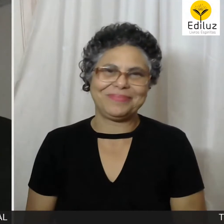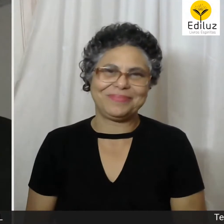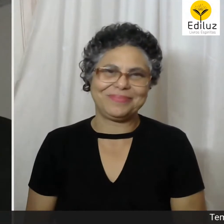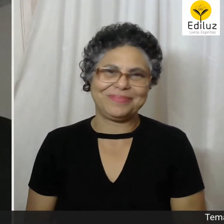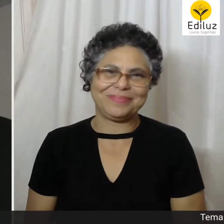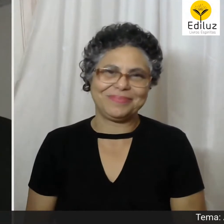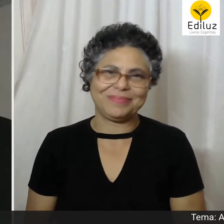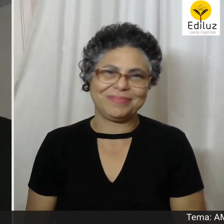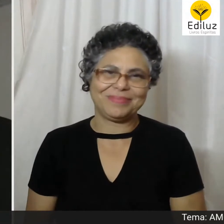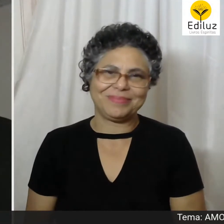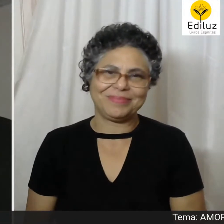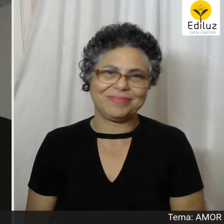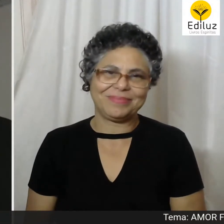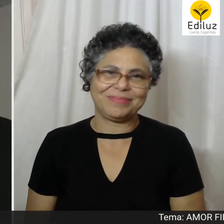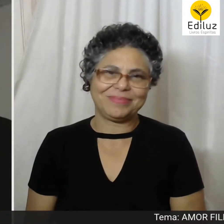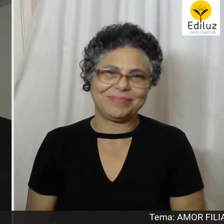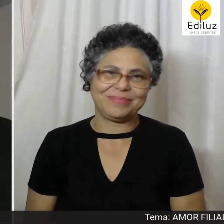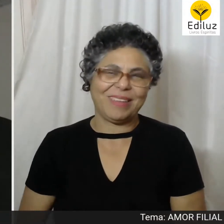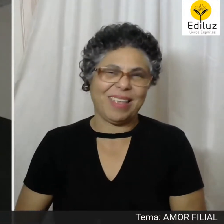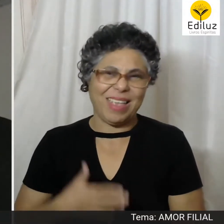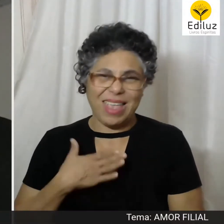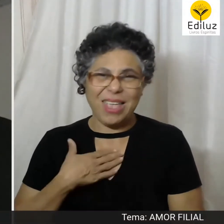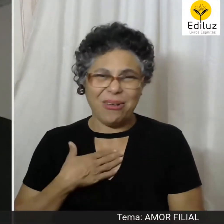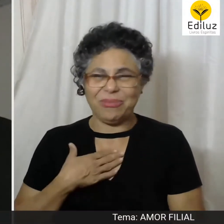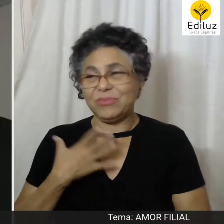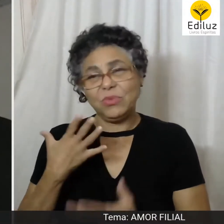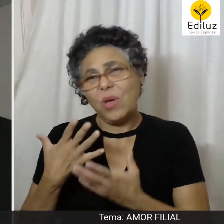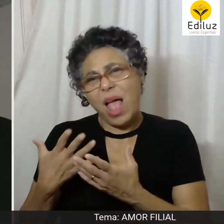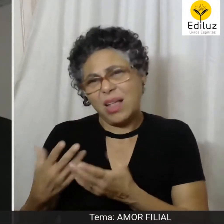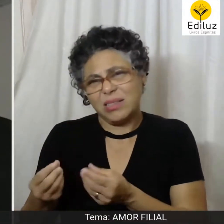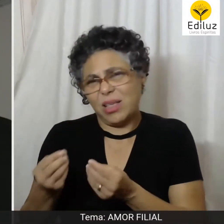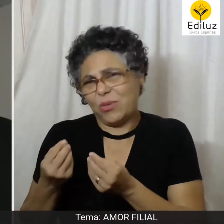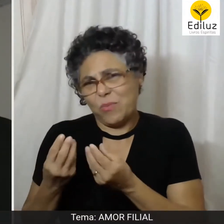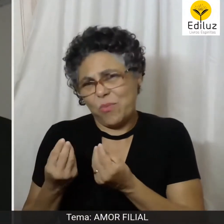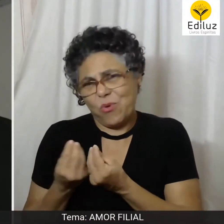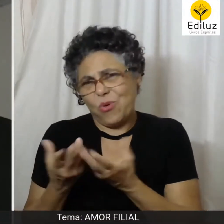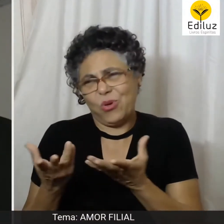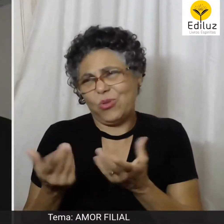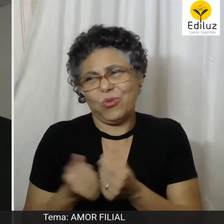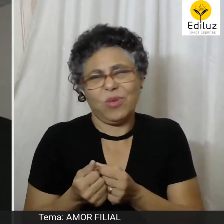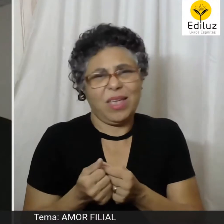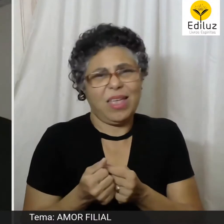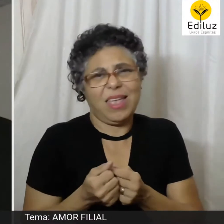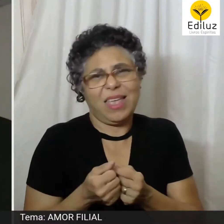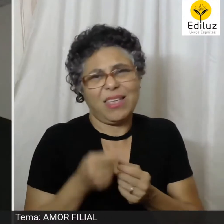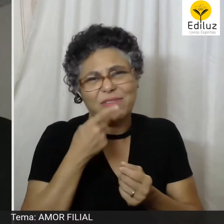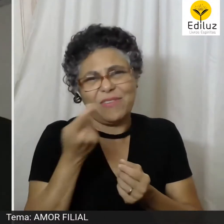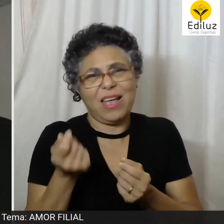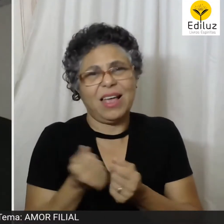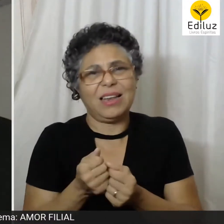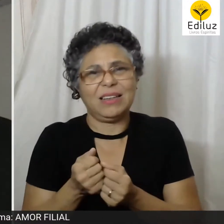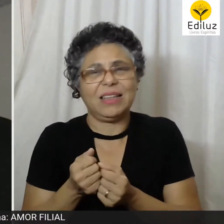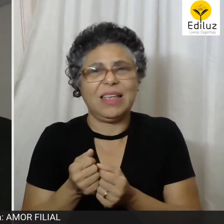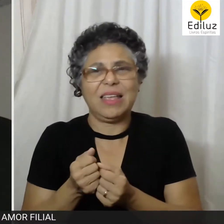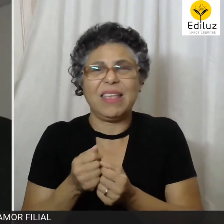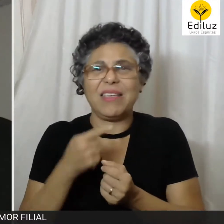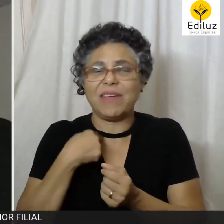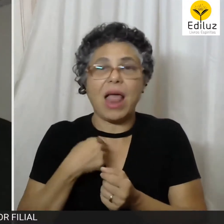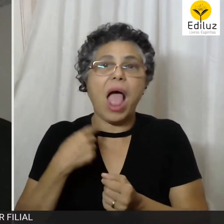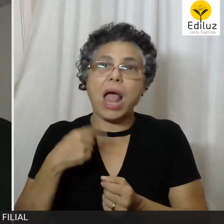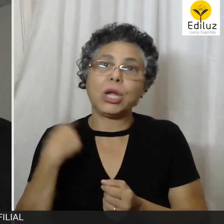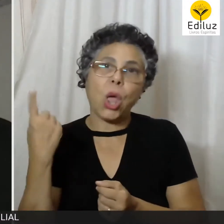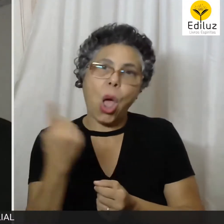Eu discordo muito daquela filosofia que traz, ou daquele dito popular que diz estamos no mesmo barco.